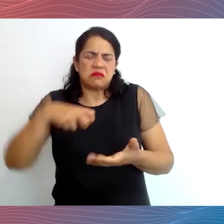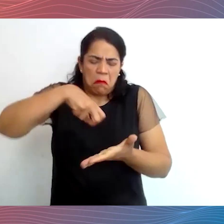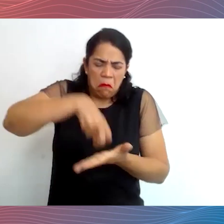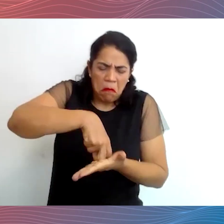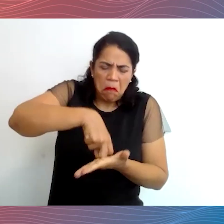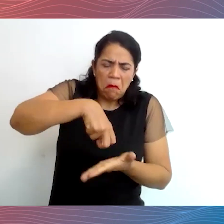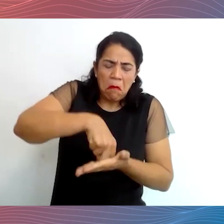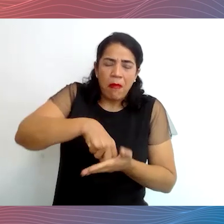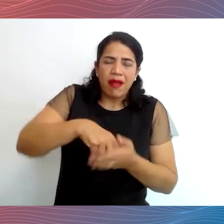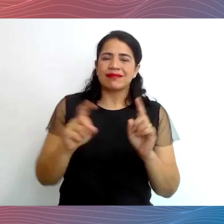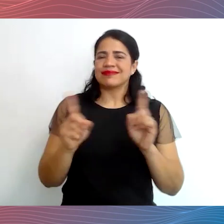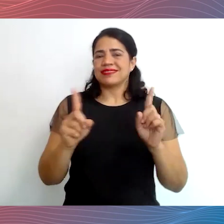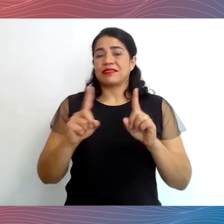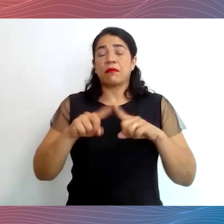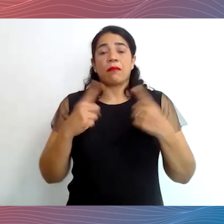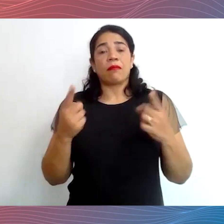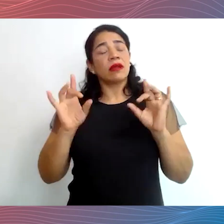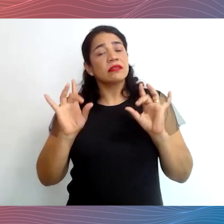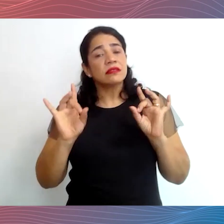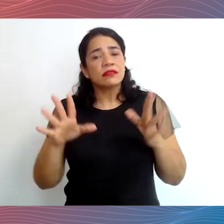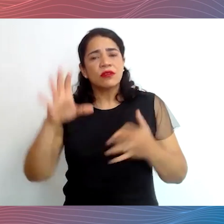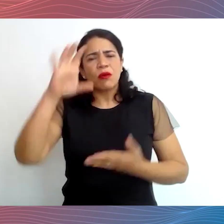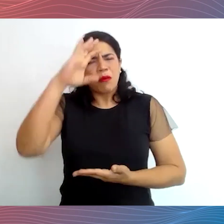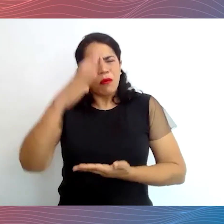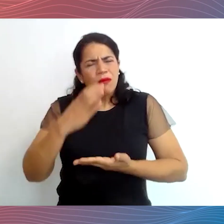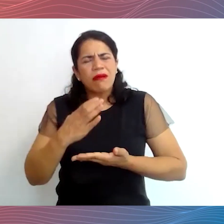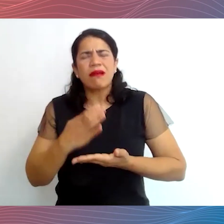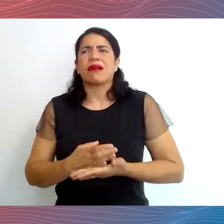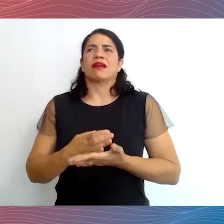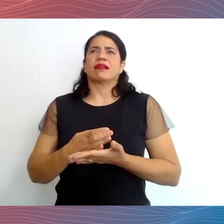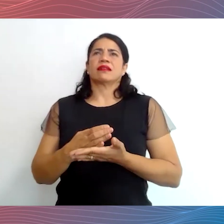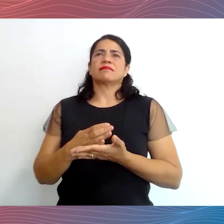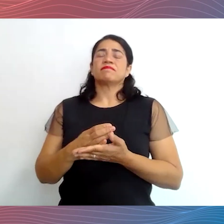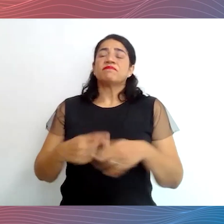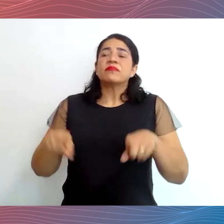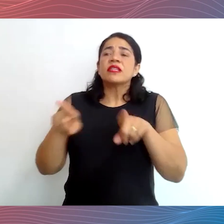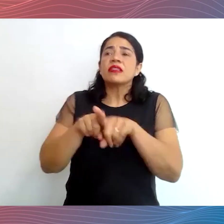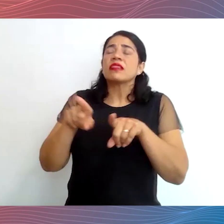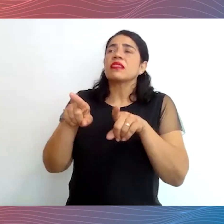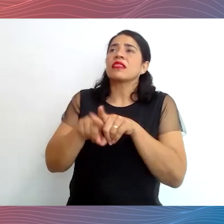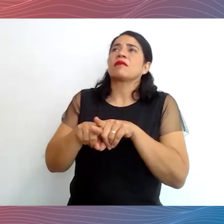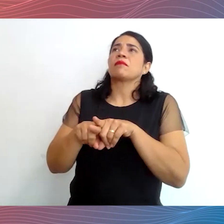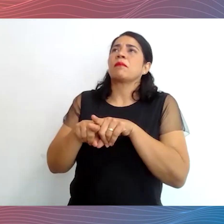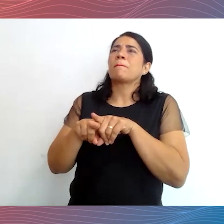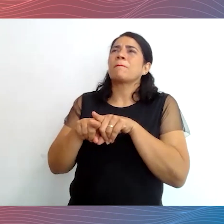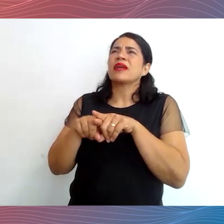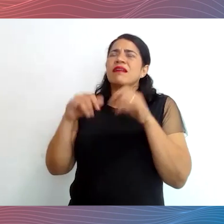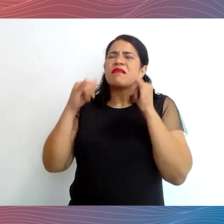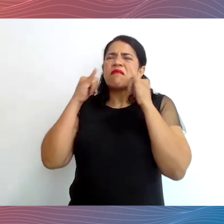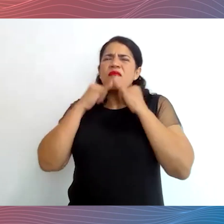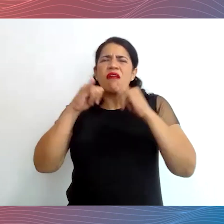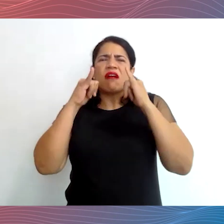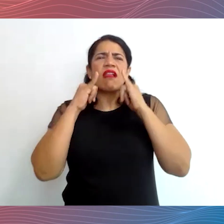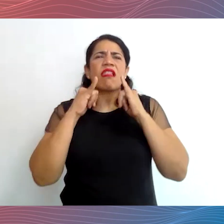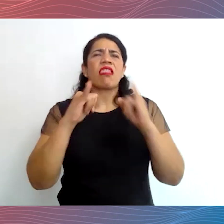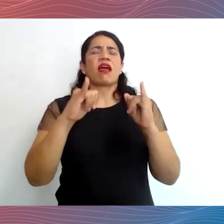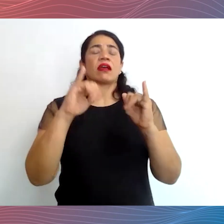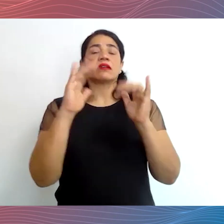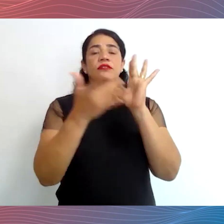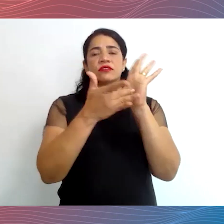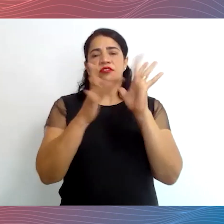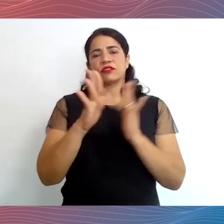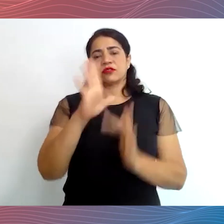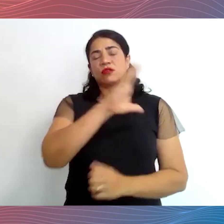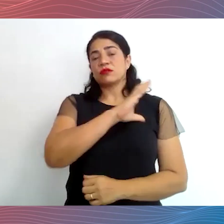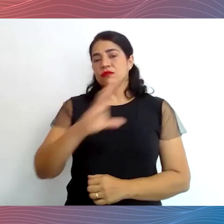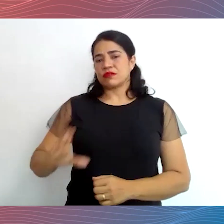em Jesus, confessar com a boca que Jesus é o seu Senhor. Esse homem, pela fé,